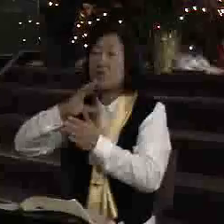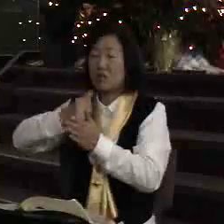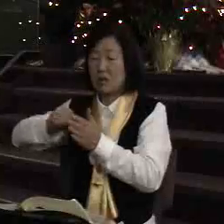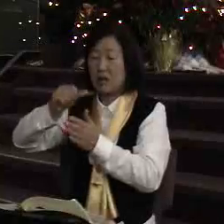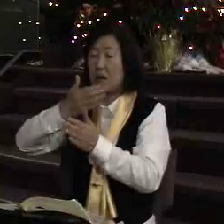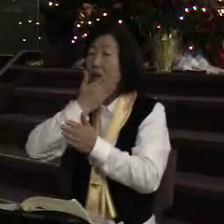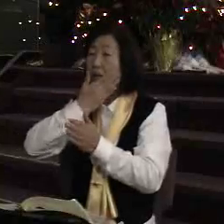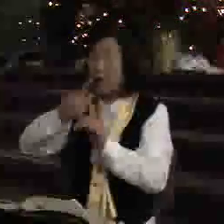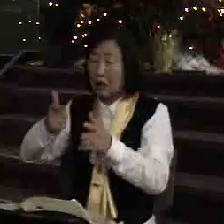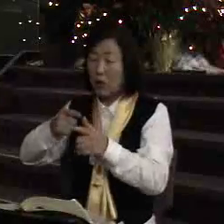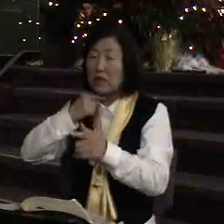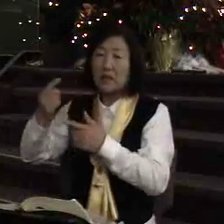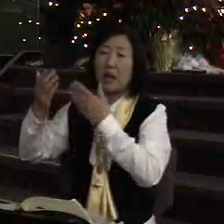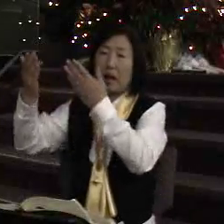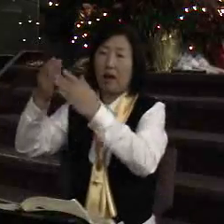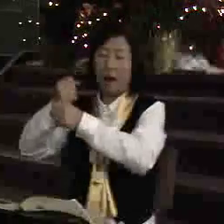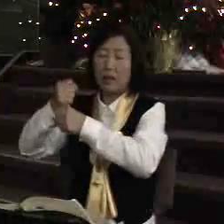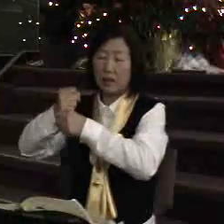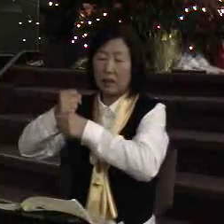아끼지 않고 희생하셨다는 거예요.